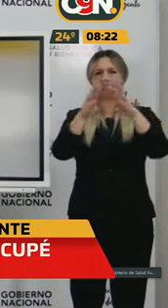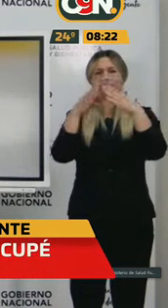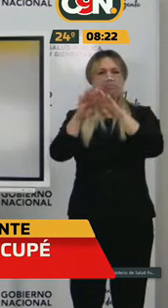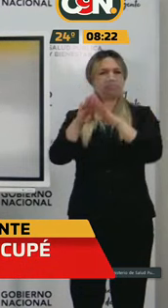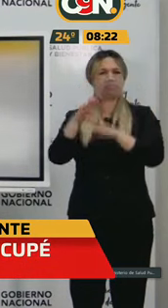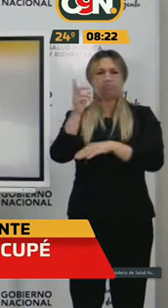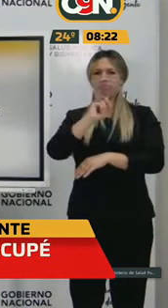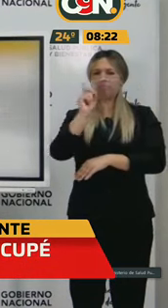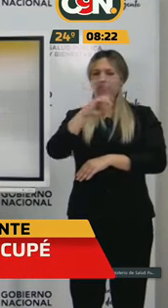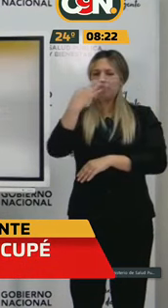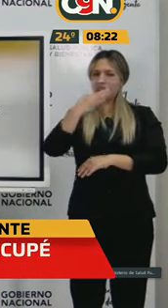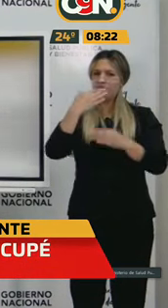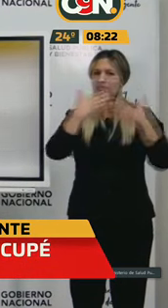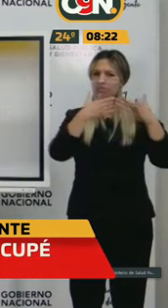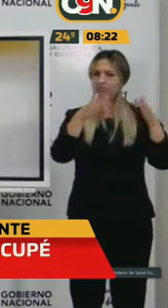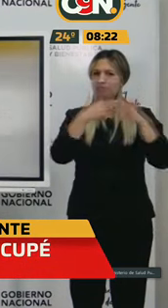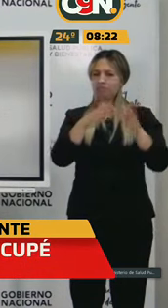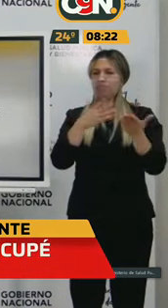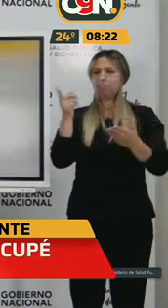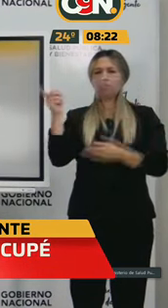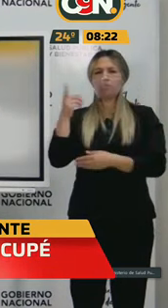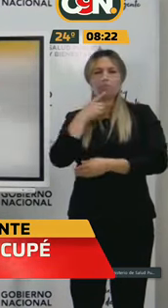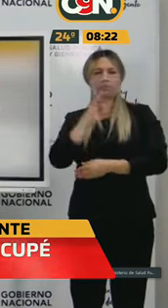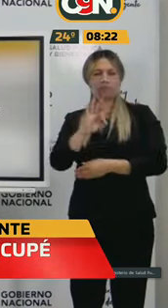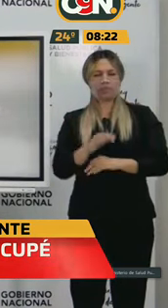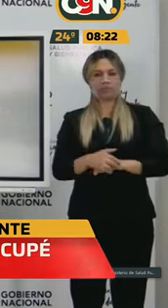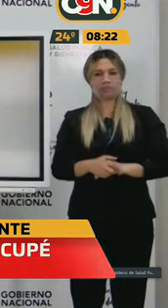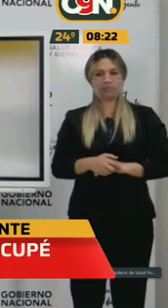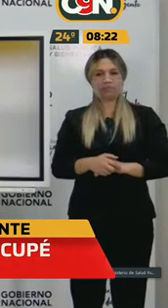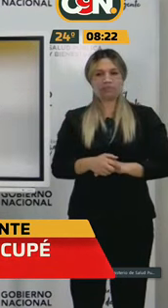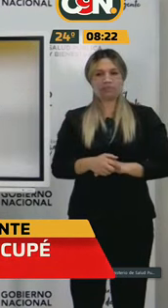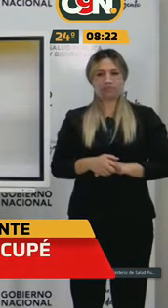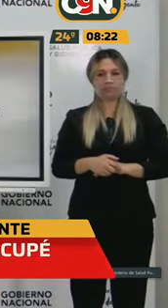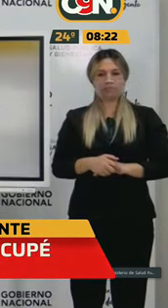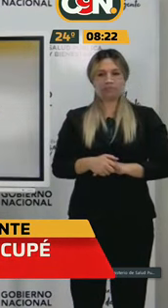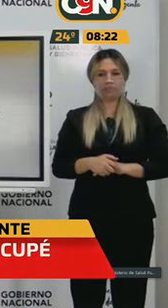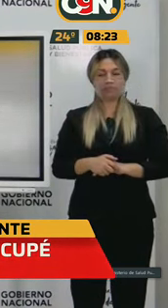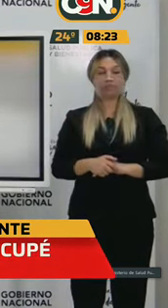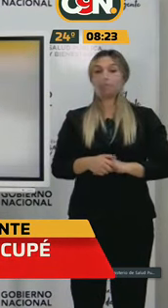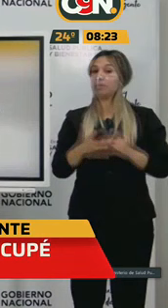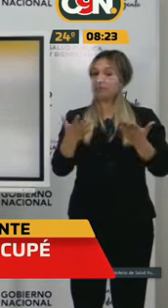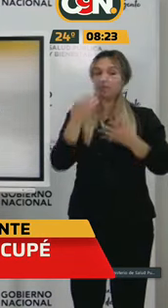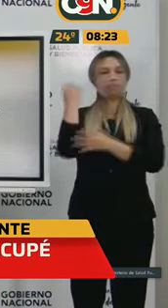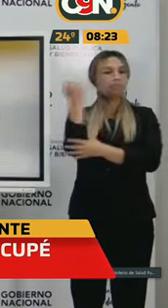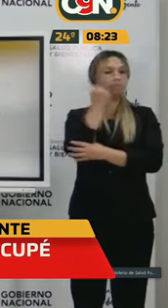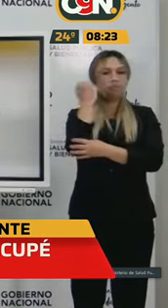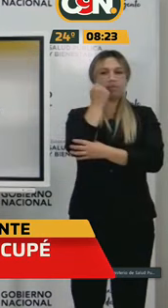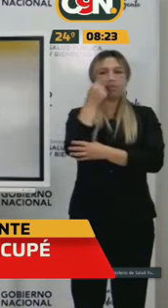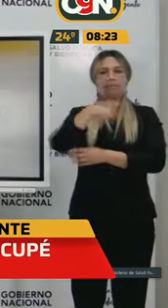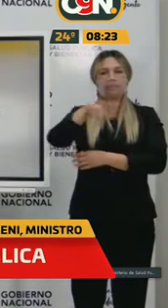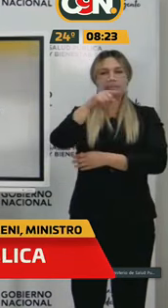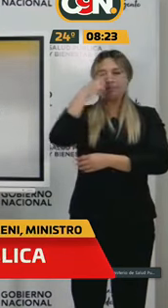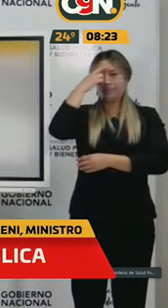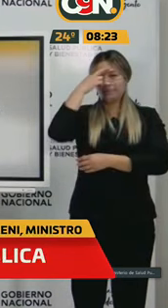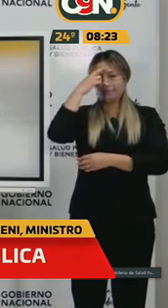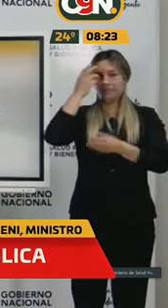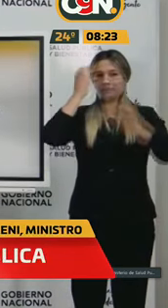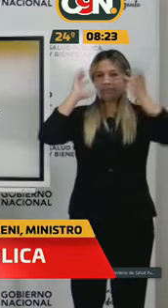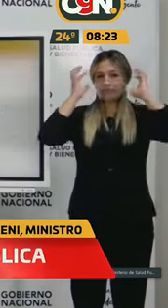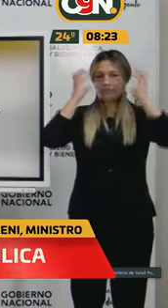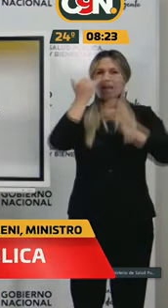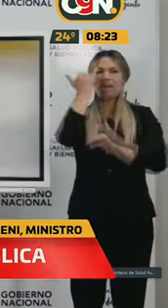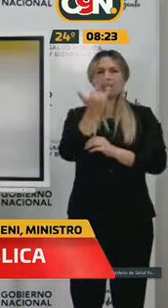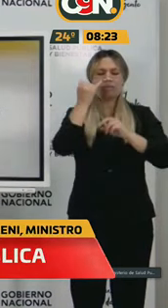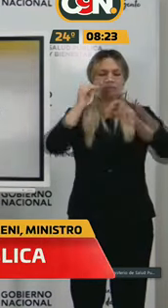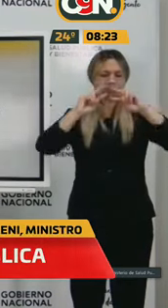¿Qué se deben reabrir? ¿Cuál es la conclusión al respecto? Bueno, que hay que analizar siempre con cautela. Hay mucha evidencia científica respecto a lo